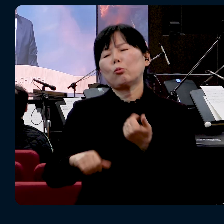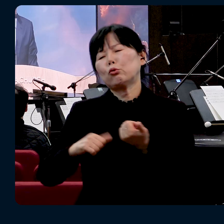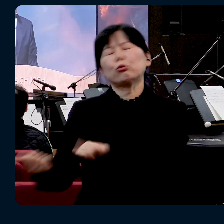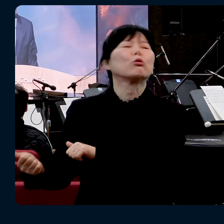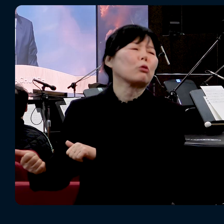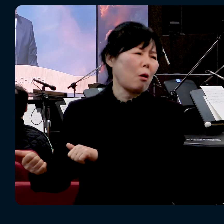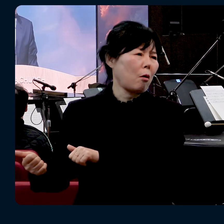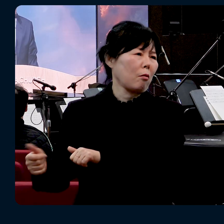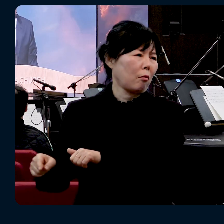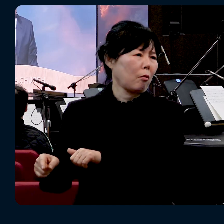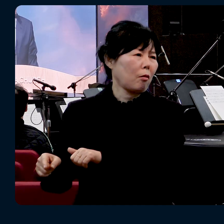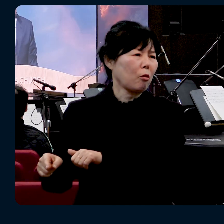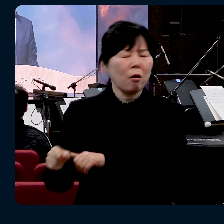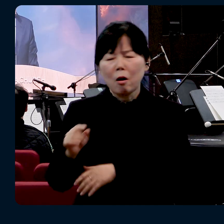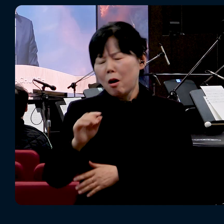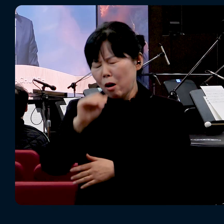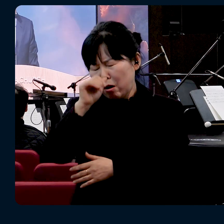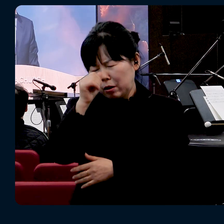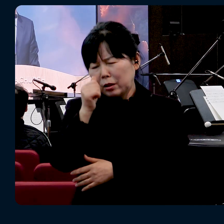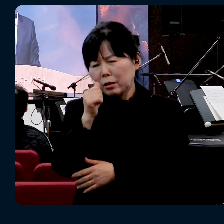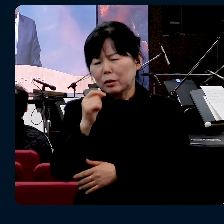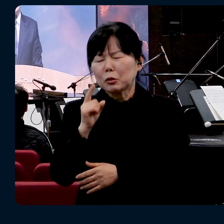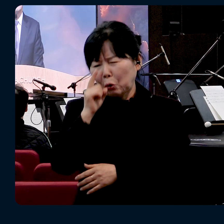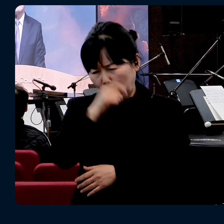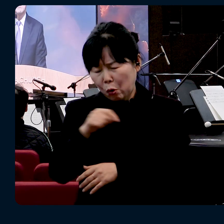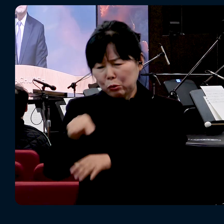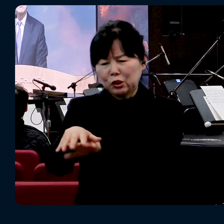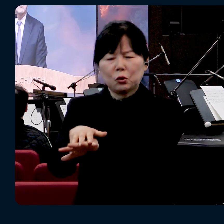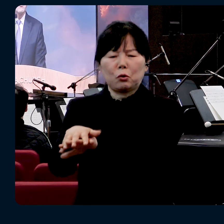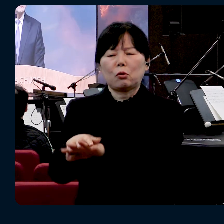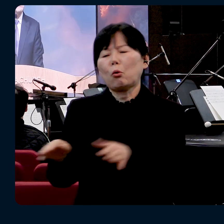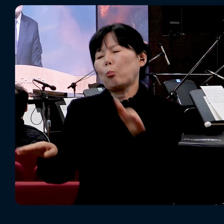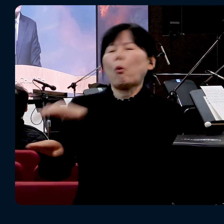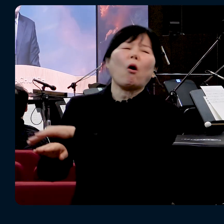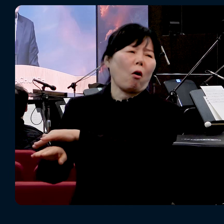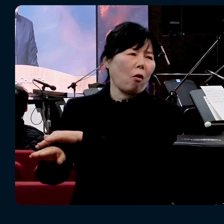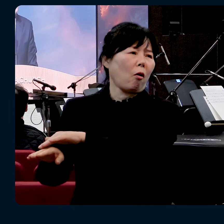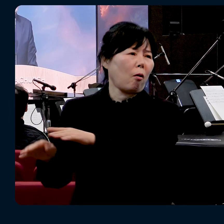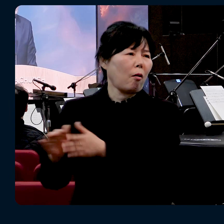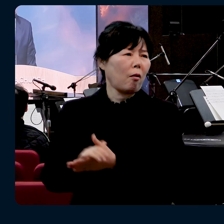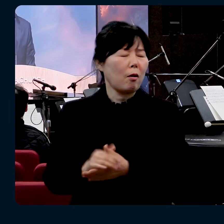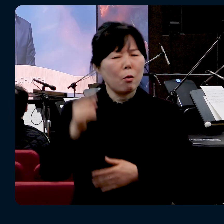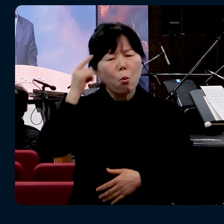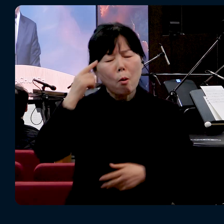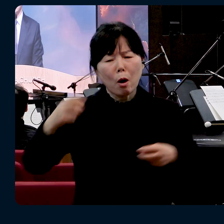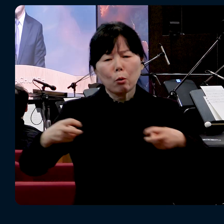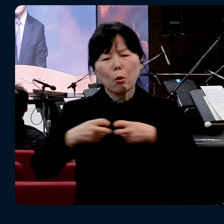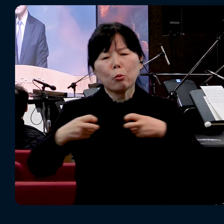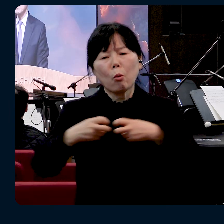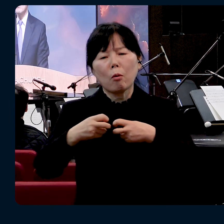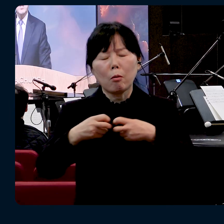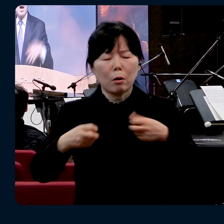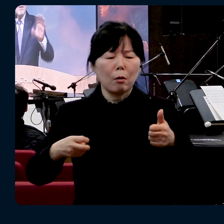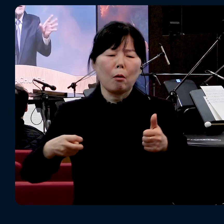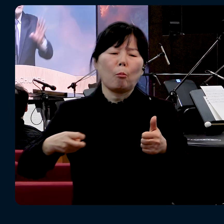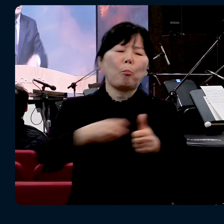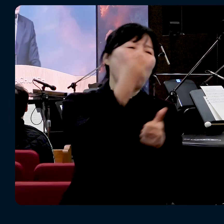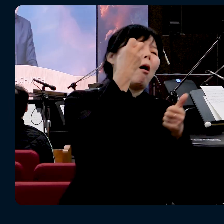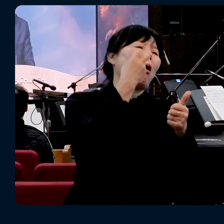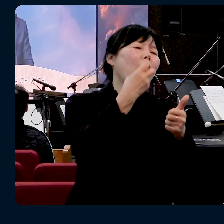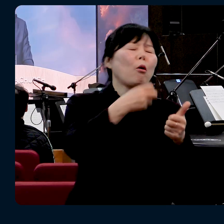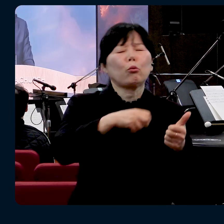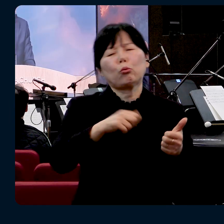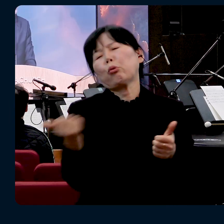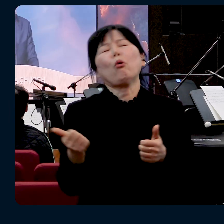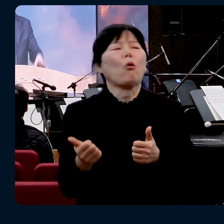거예요. 시신이라는. 그 왜 저렇게 했냐 그랬더니 하는 얘기가, 거기에는 사람들이 교통사고로 많이 죽어요.